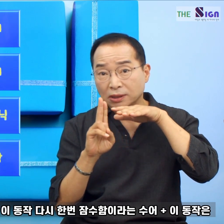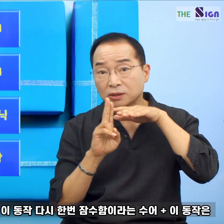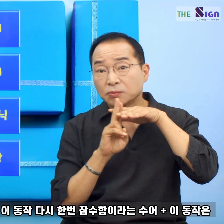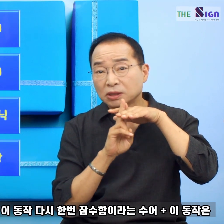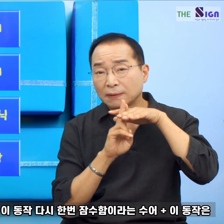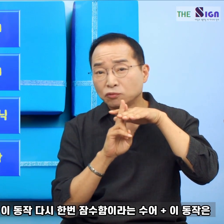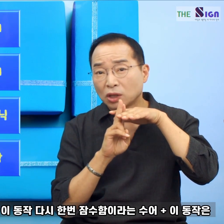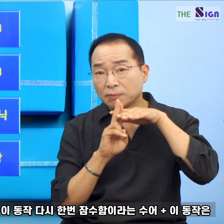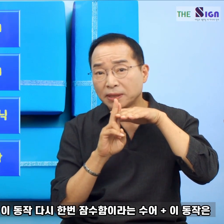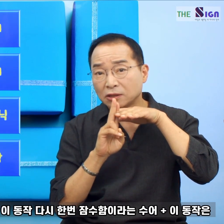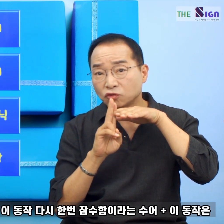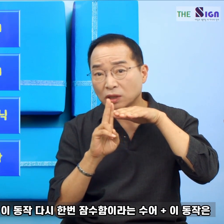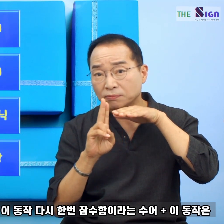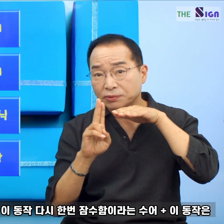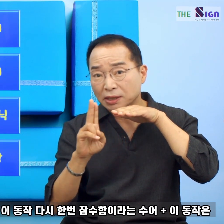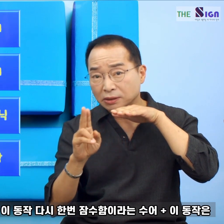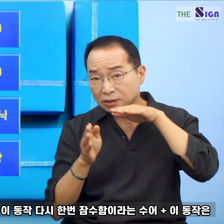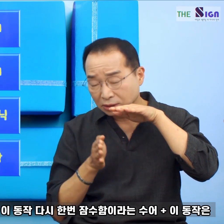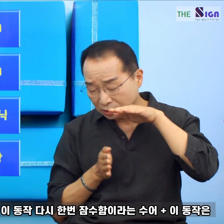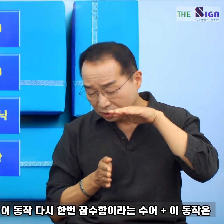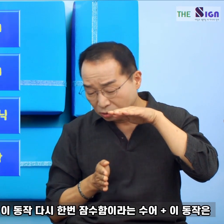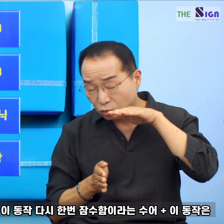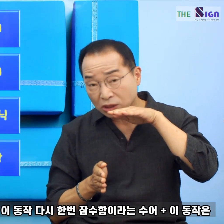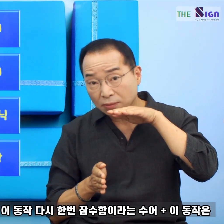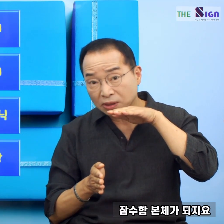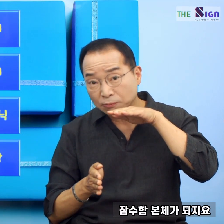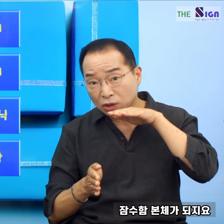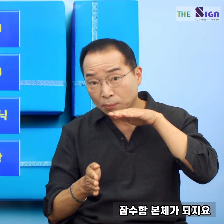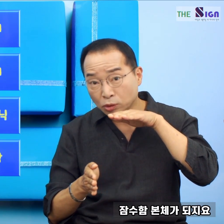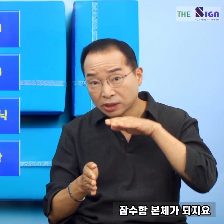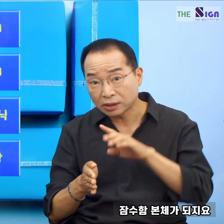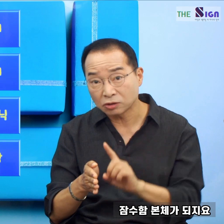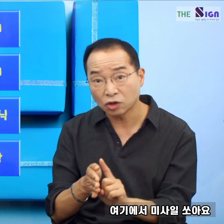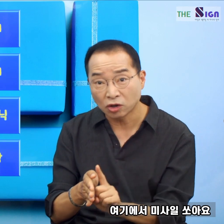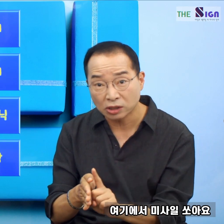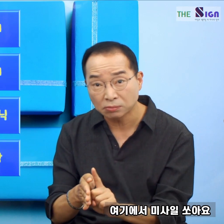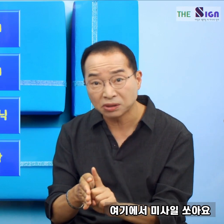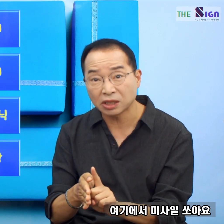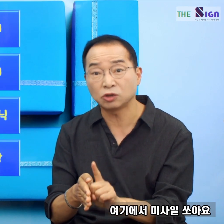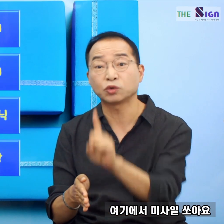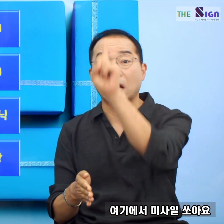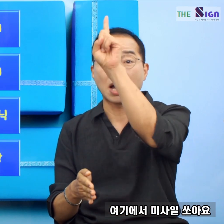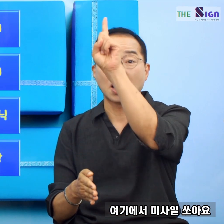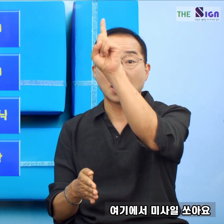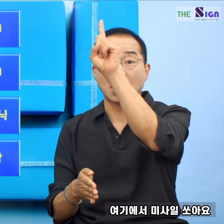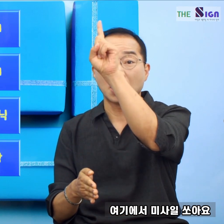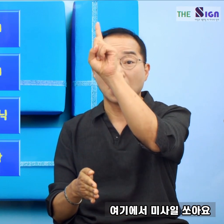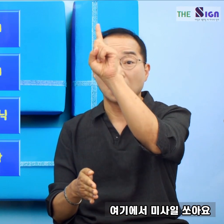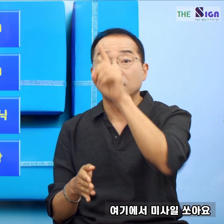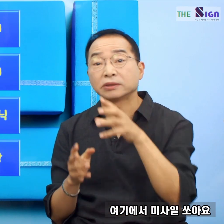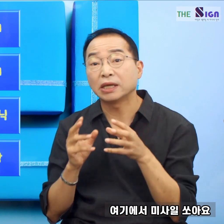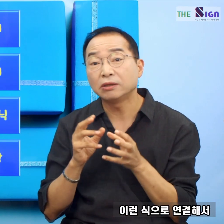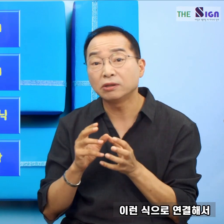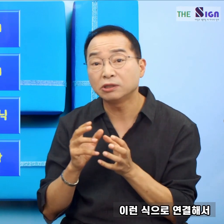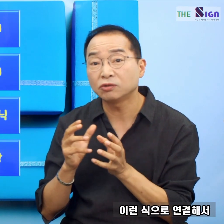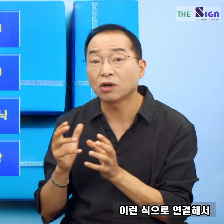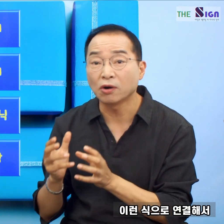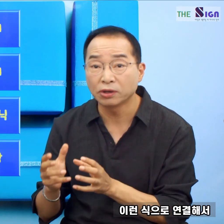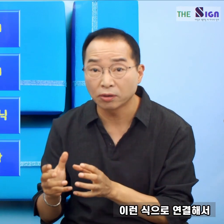한번 잠수함이라는 수와 플러스 이 동작은 잠수함 본체가 되죠. 여기에서 미사일 쏴. 자, 이런 식으로